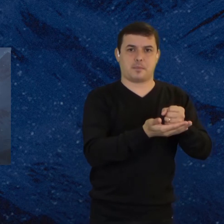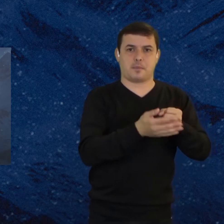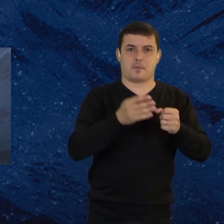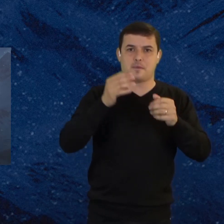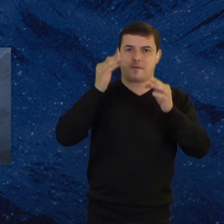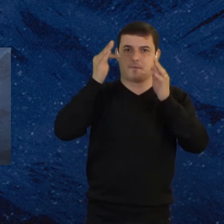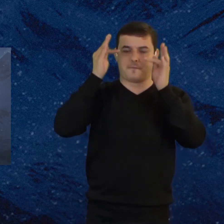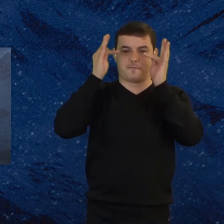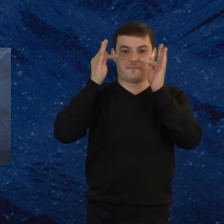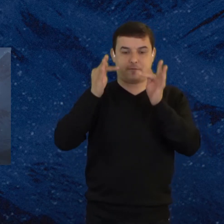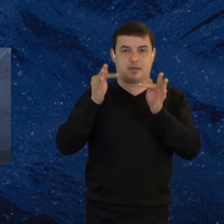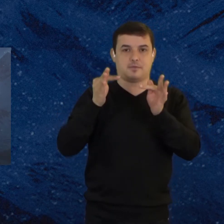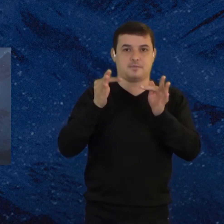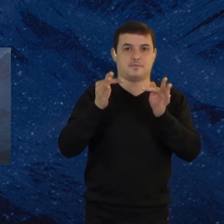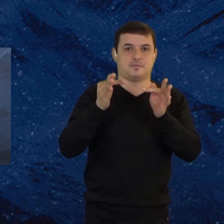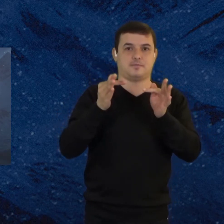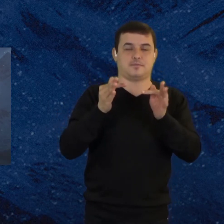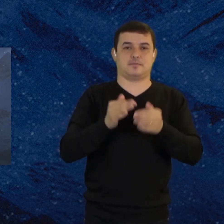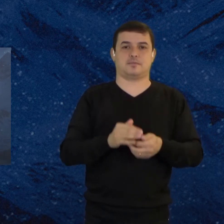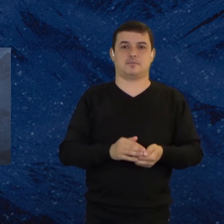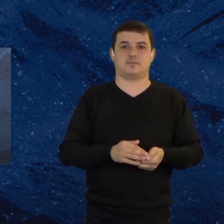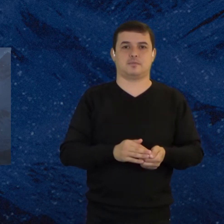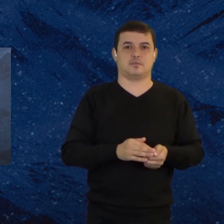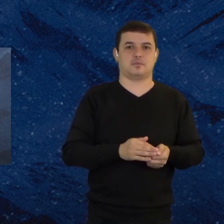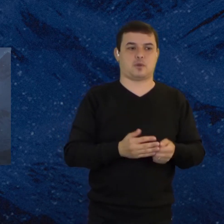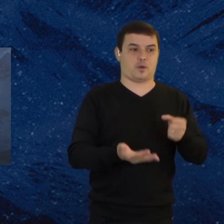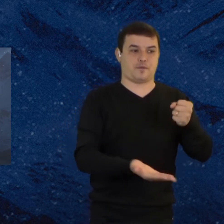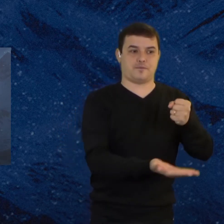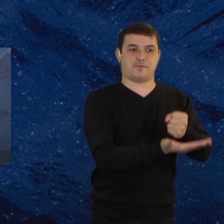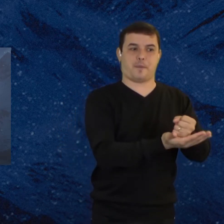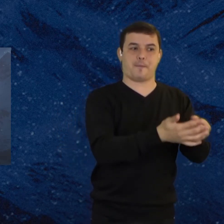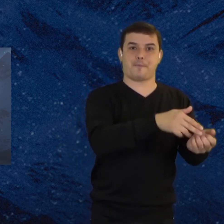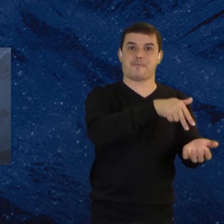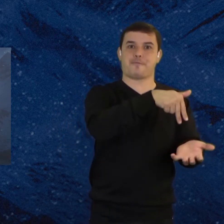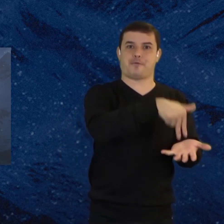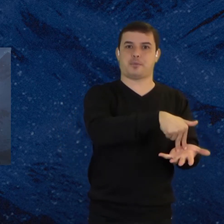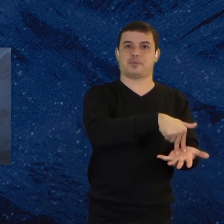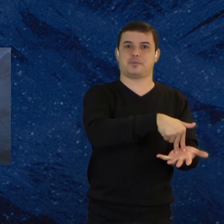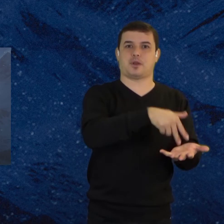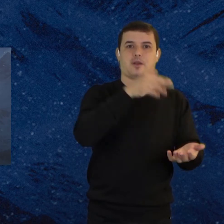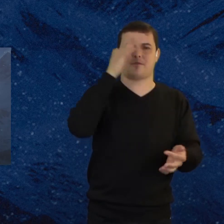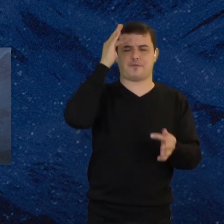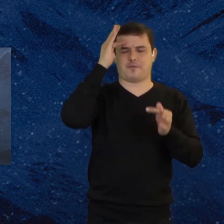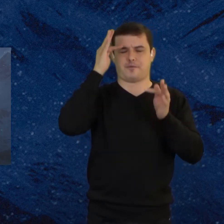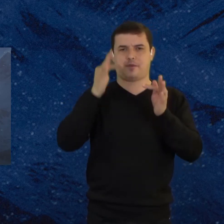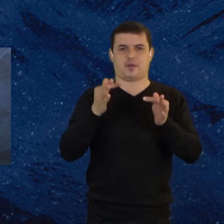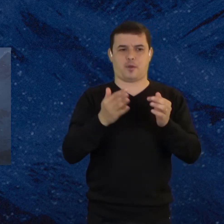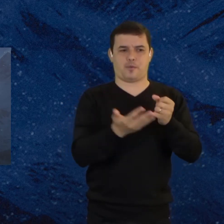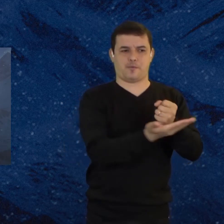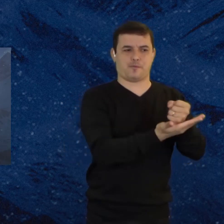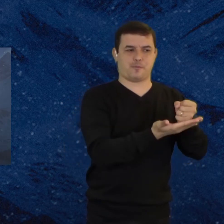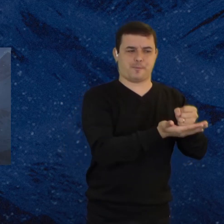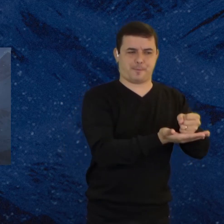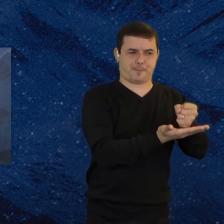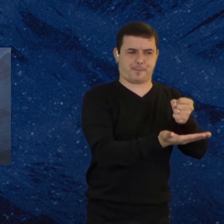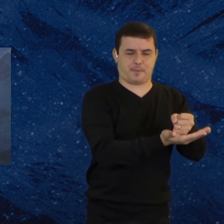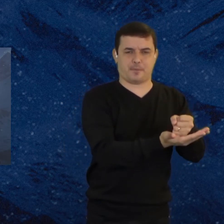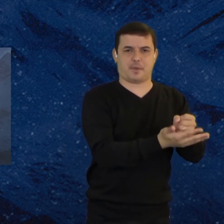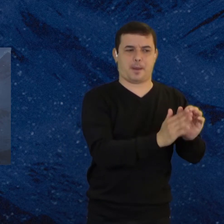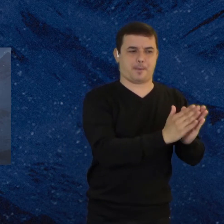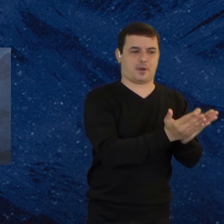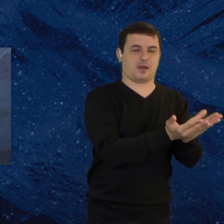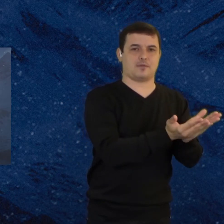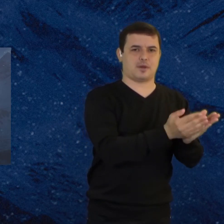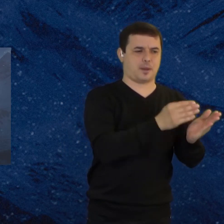você não vai vacilar na sua fé. Você vai avançar até o fim. Então nós precisamos do fundamento da palavra. Mas nós